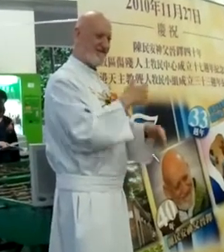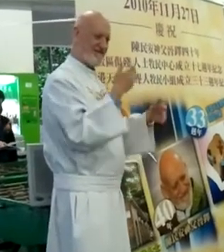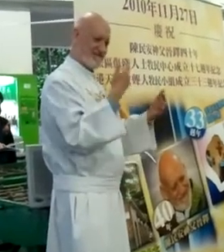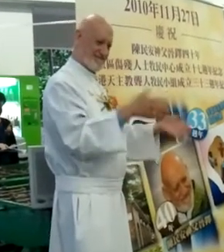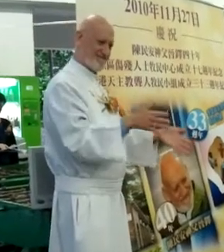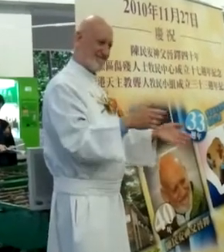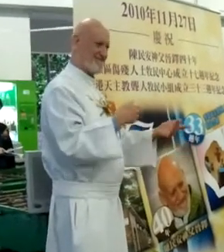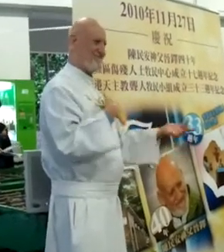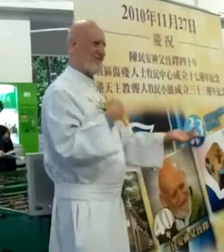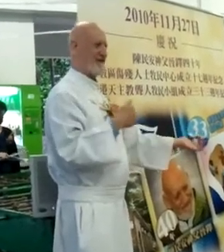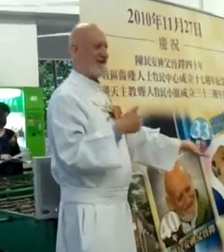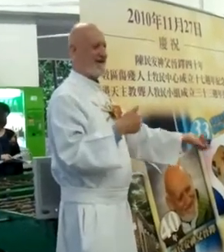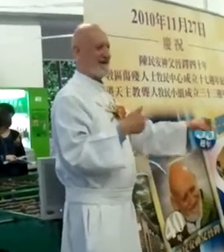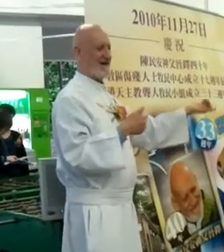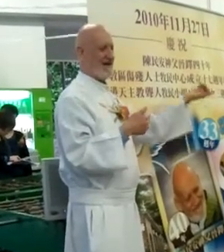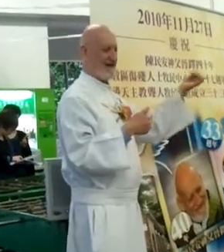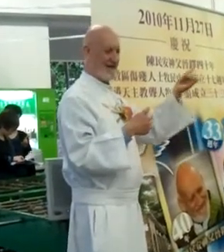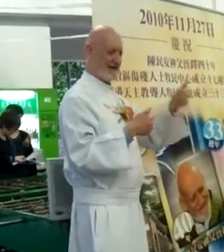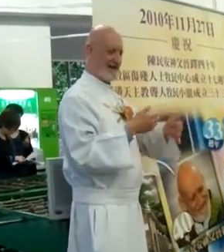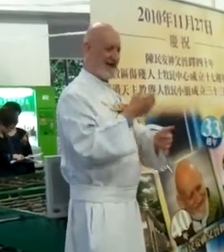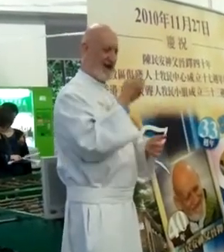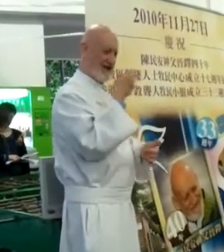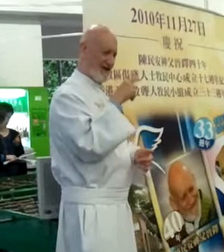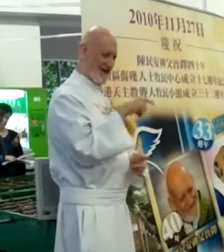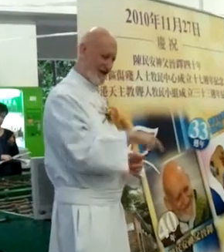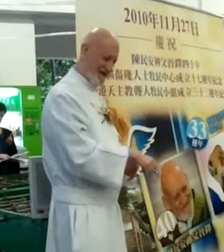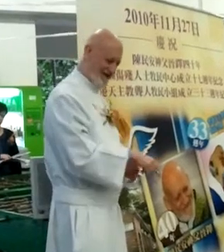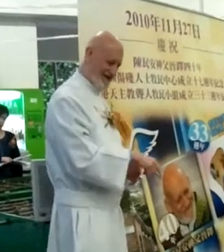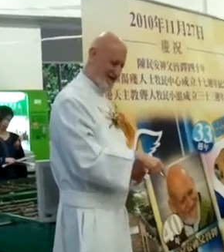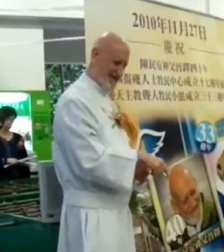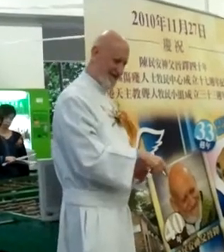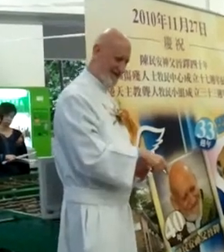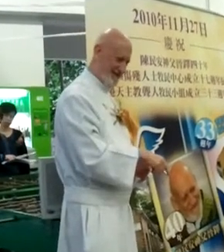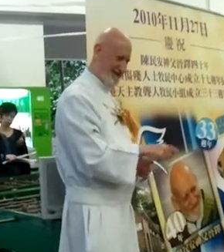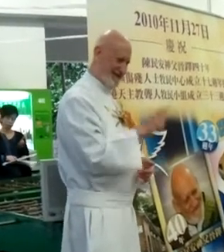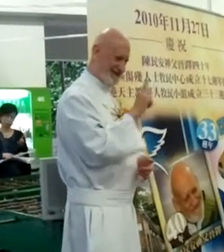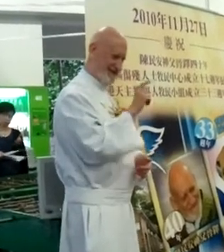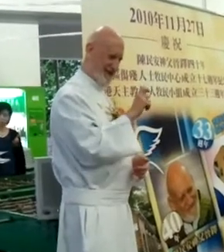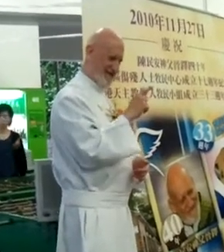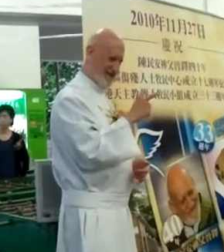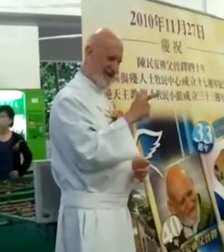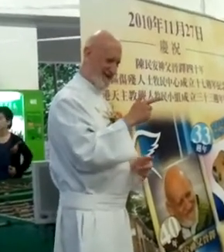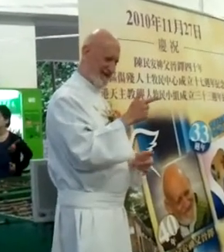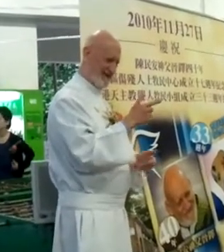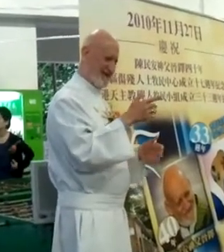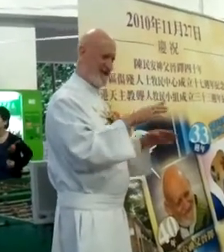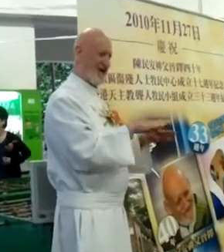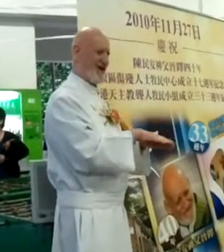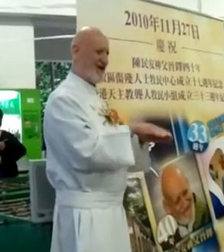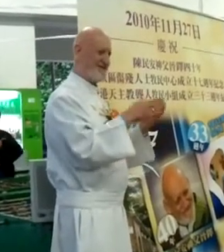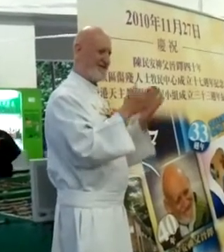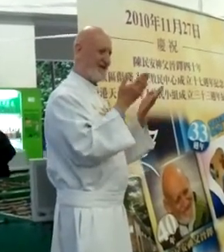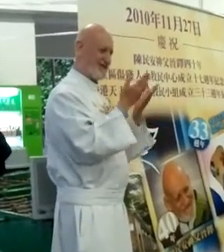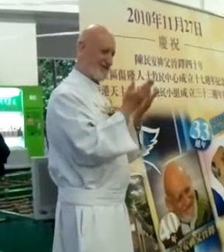我的會長都說哇好大真是一件很重要的決定來的，但是他都同意，於